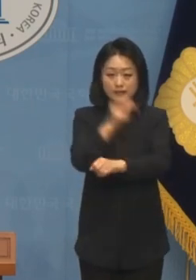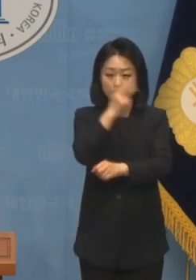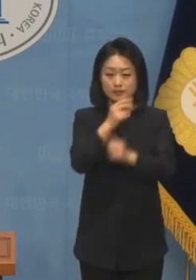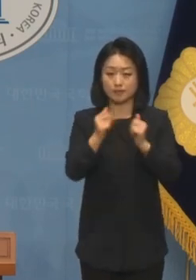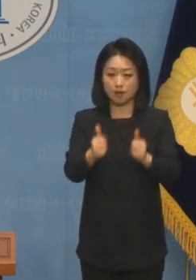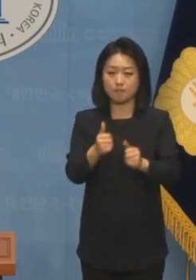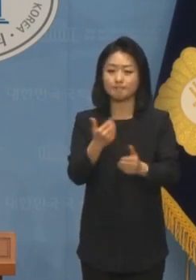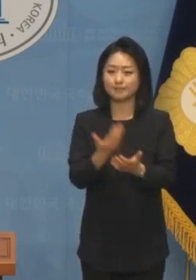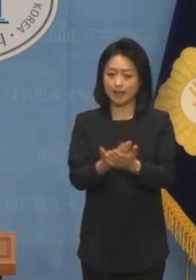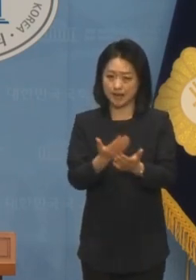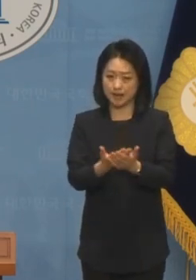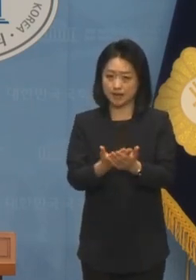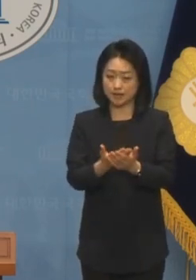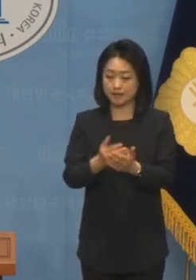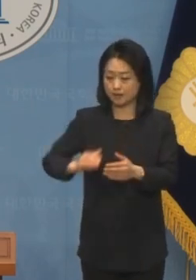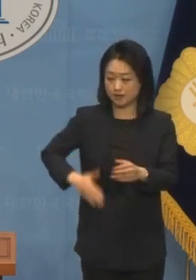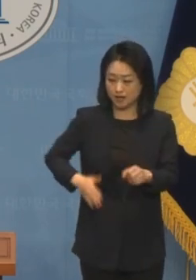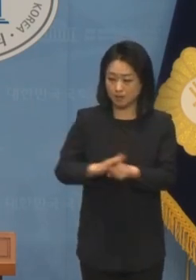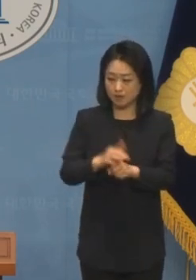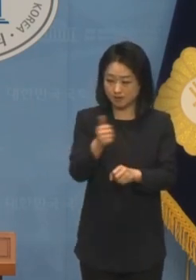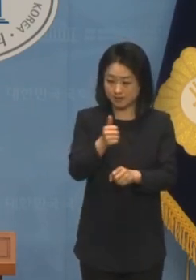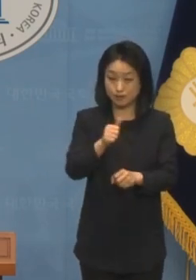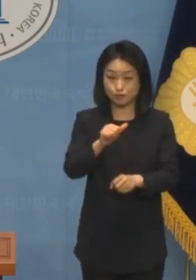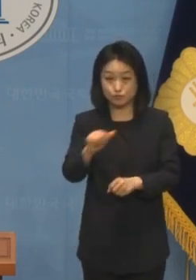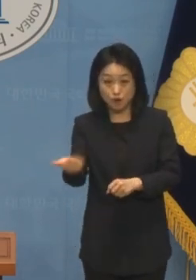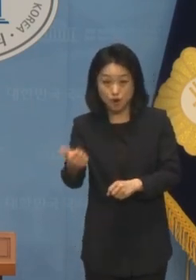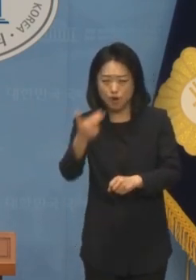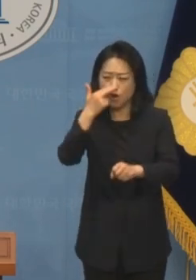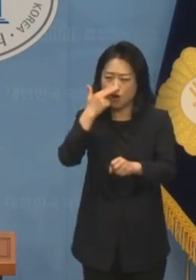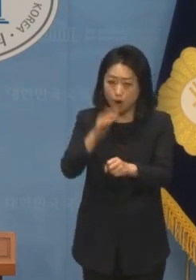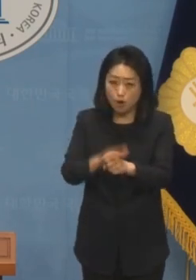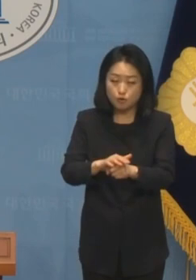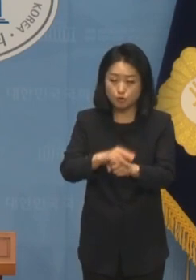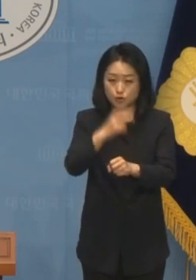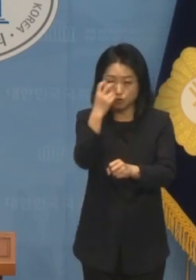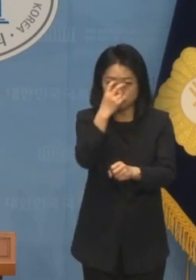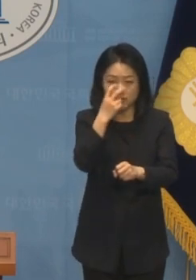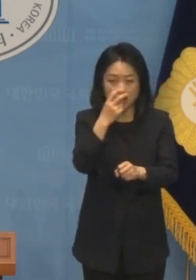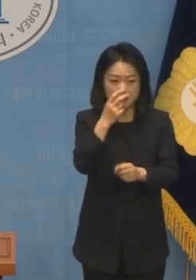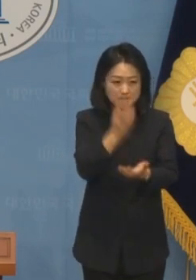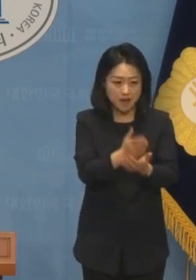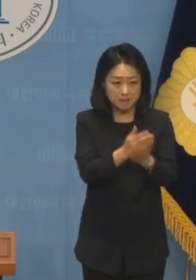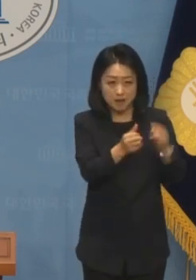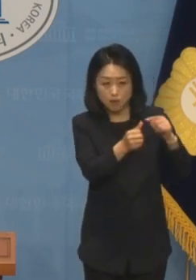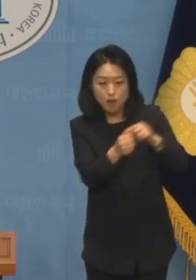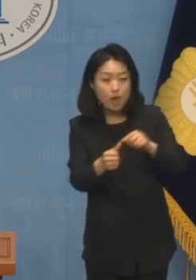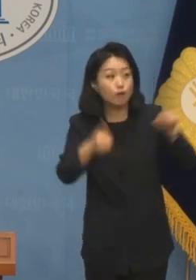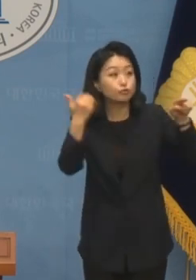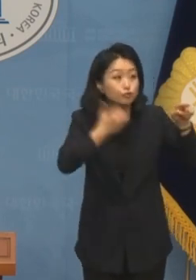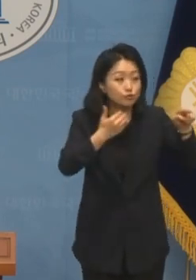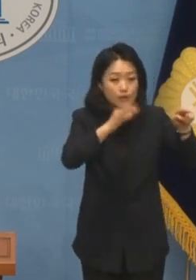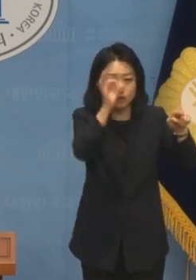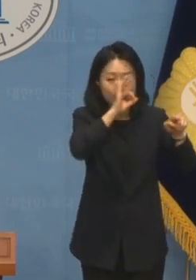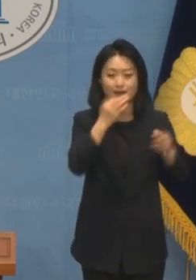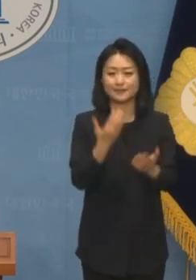해병대원의 억울한 죽음과 수사 외압의 진상을 낱낱이 밝히라고 명령하였습니다.